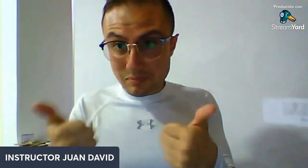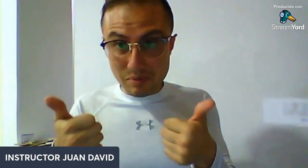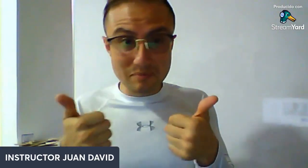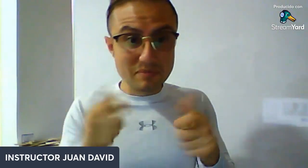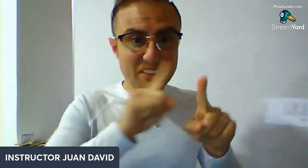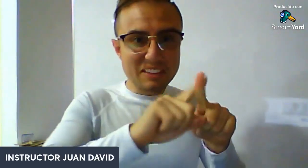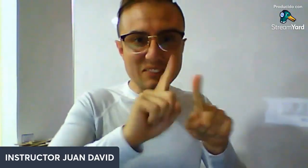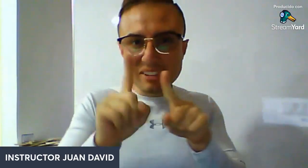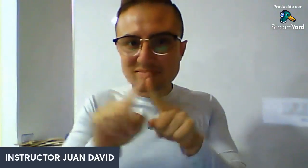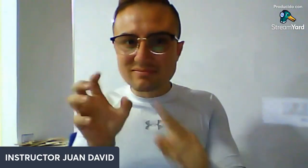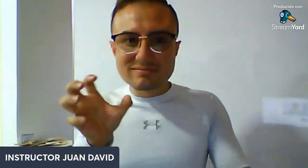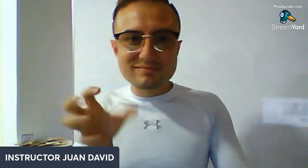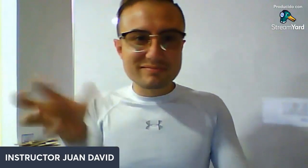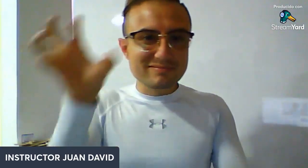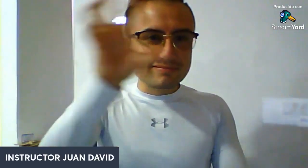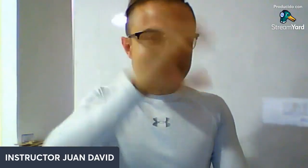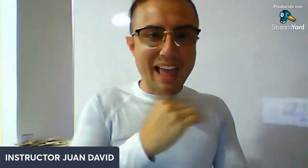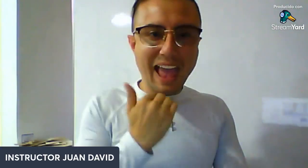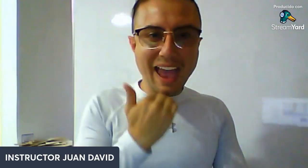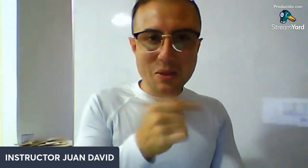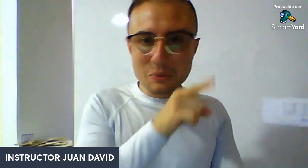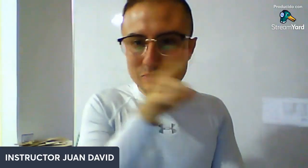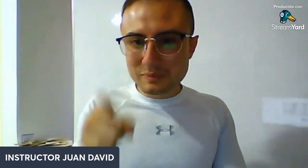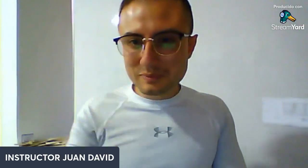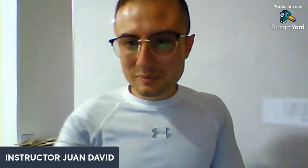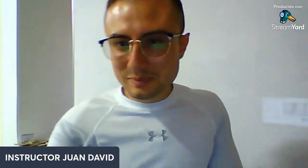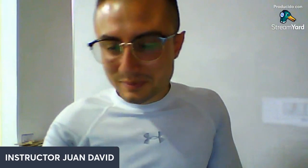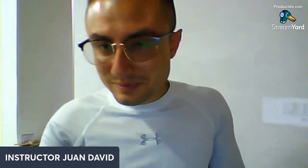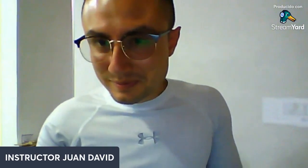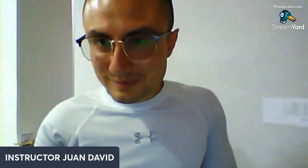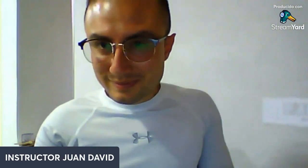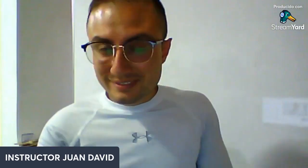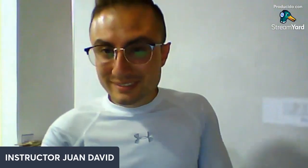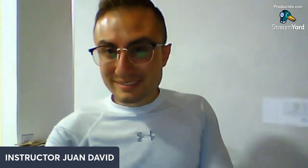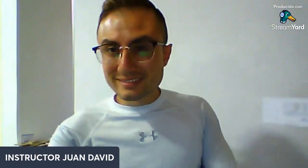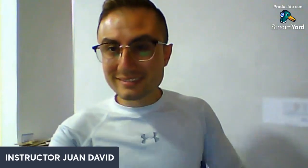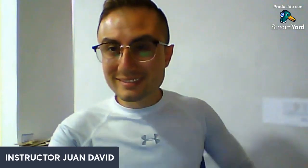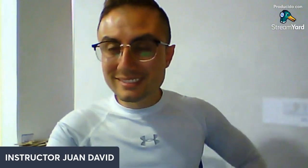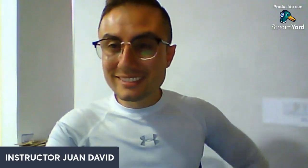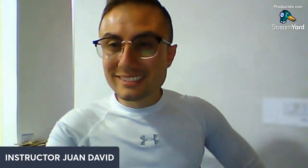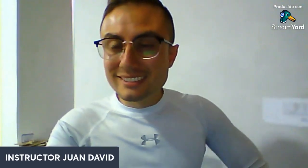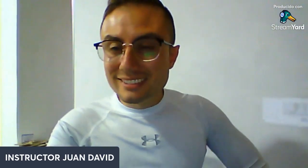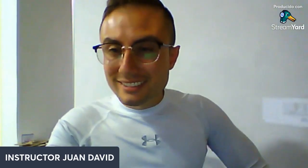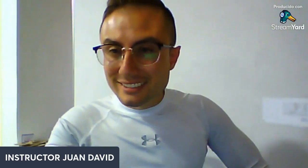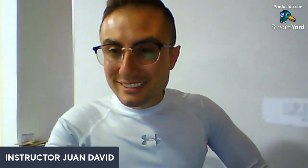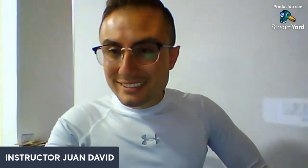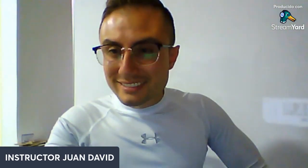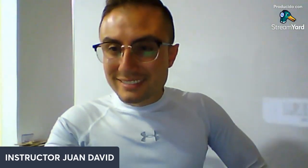bueno mientras tanto ustedes como han estado muchachos cuéntenos desde sus regiones que ha pasado